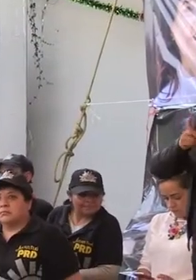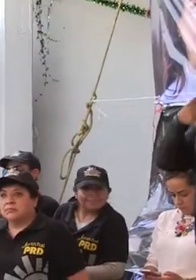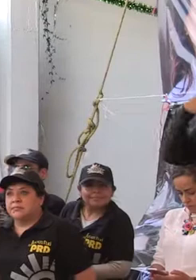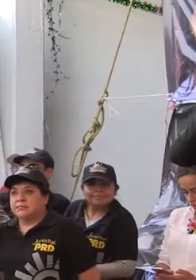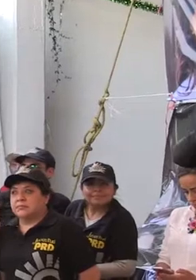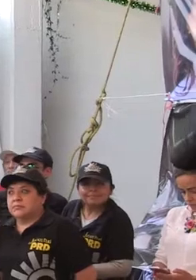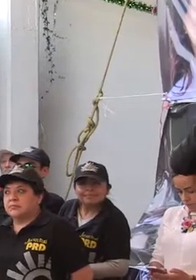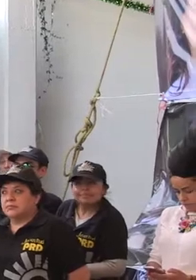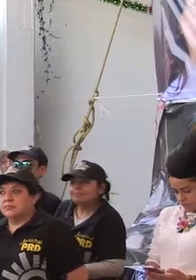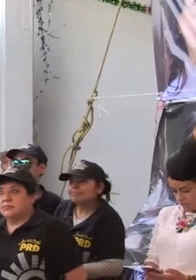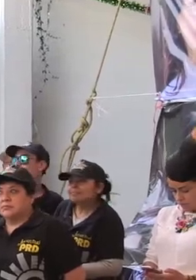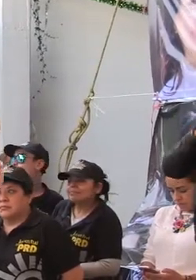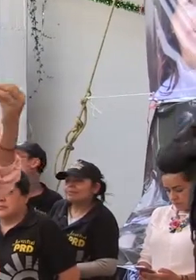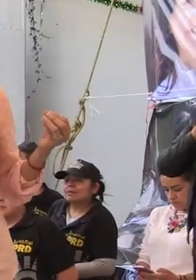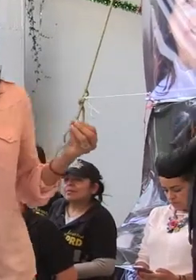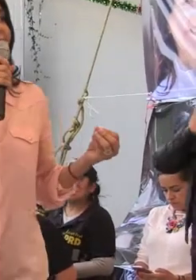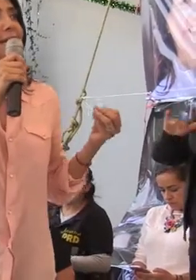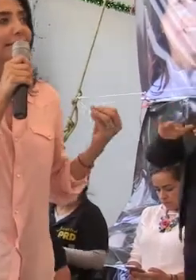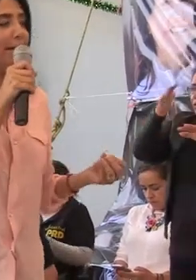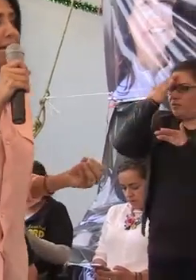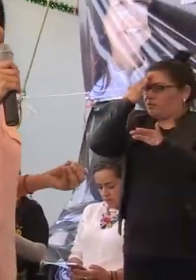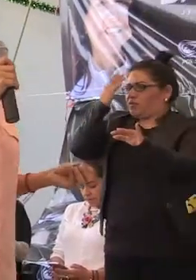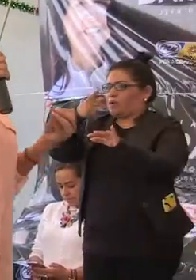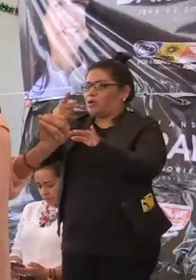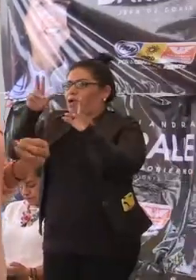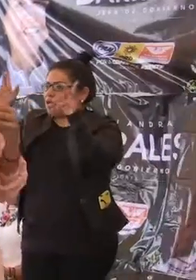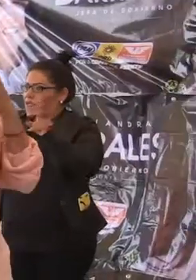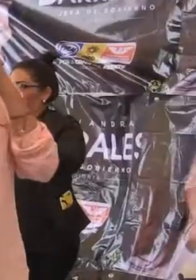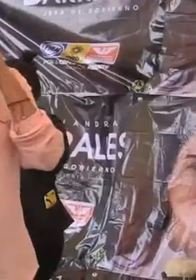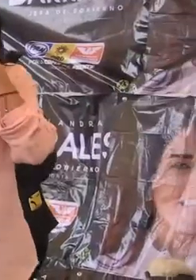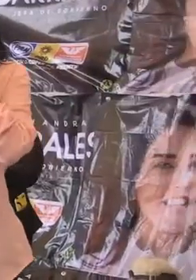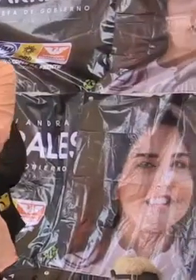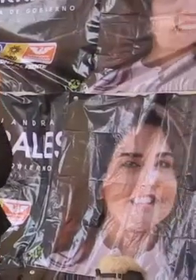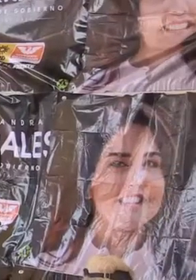que los niños y los jóvenes puedan conocer temas de cultura.